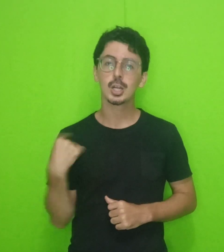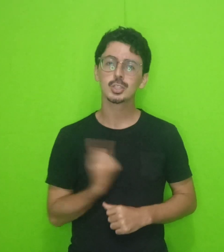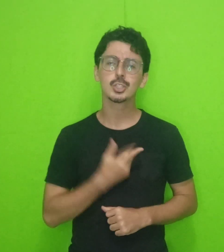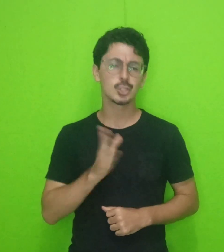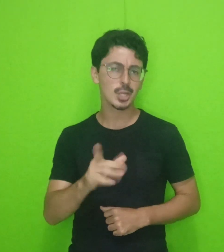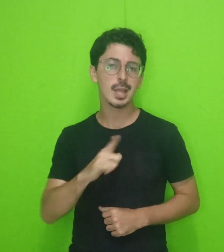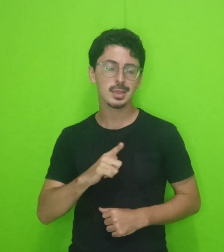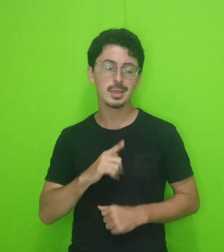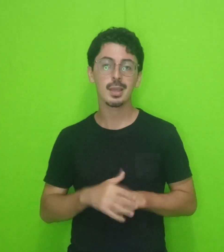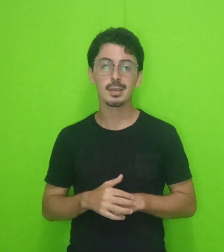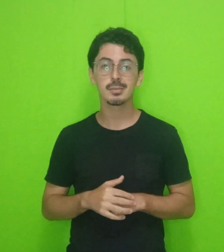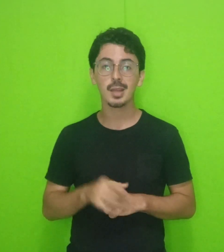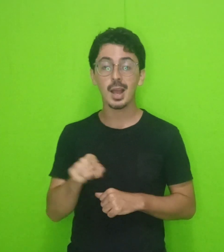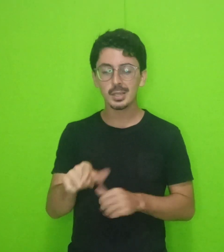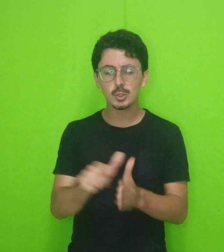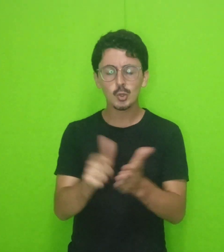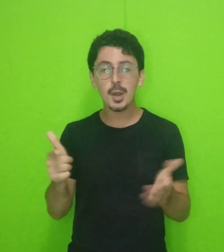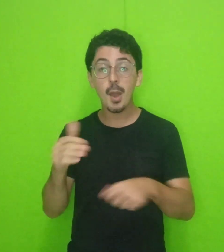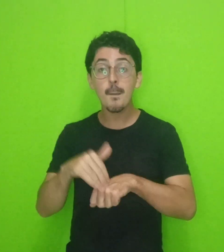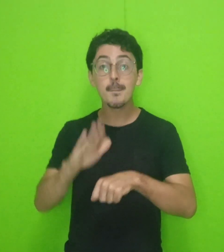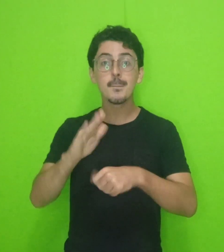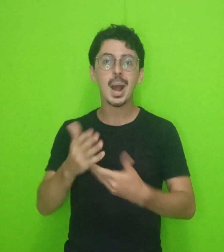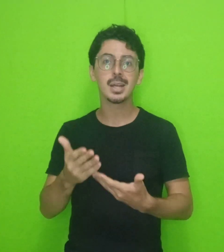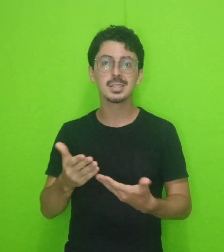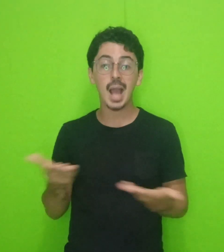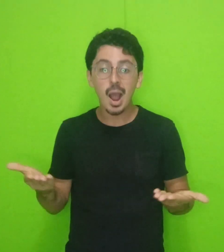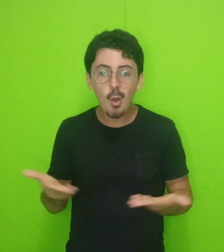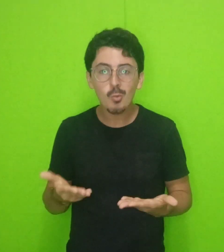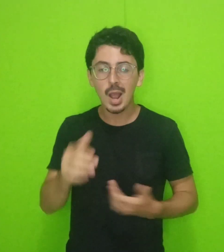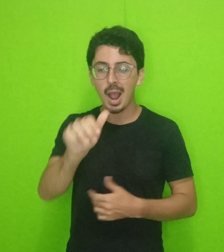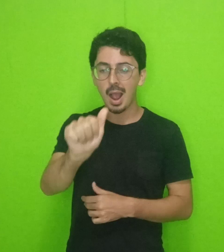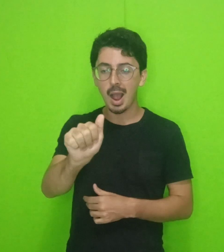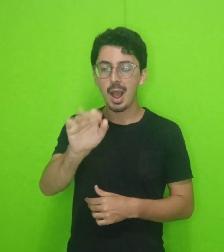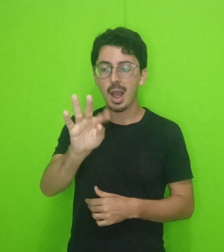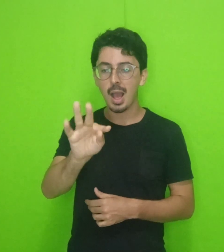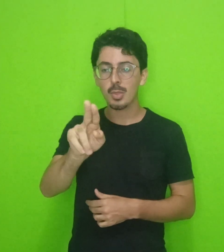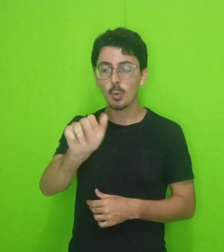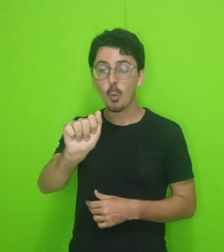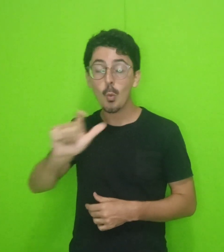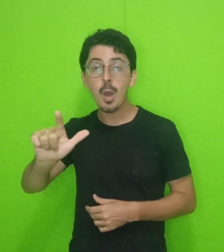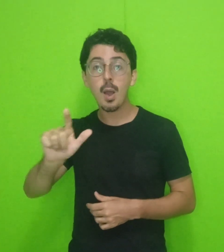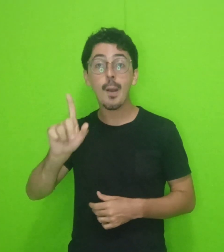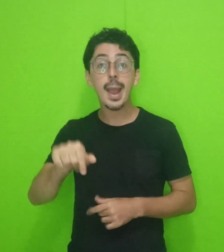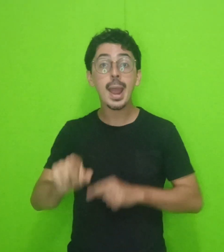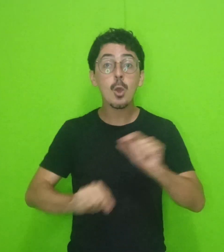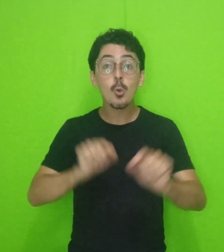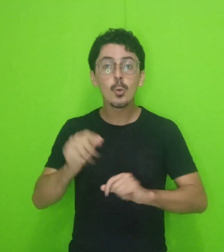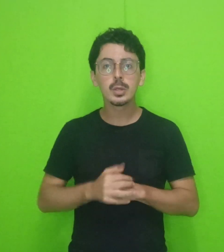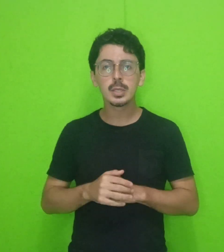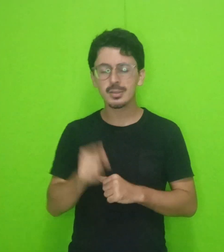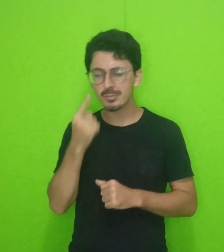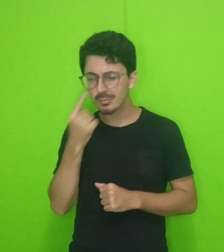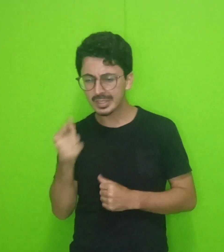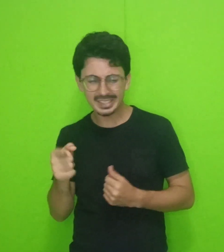edições mais atuais, era também obter uma caracterização linguística dos